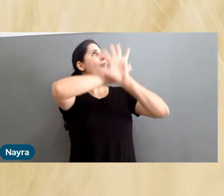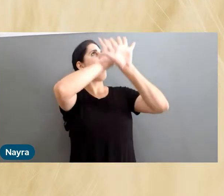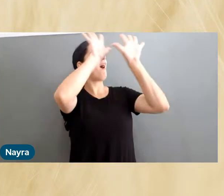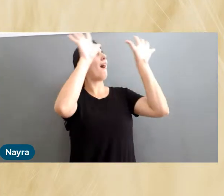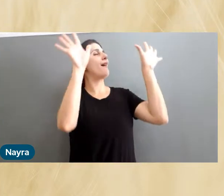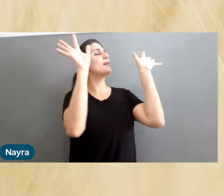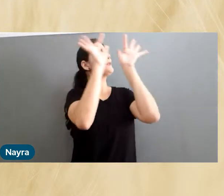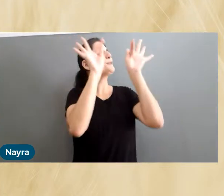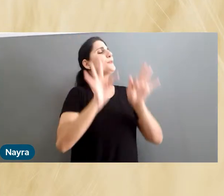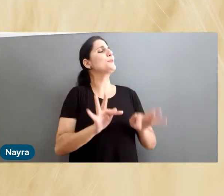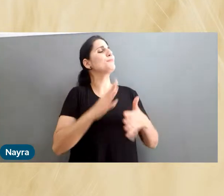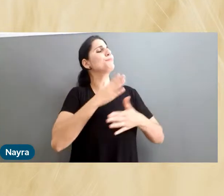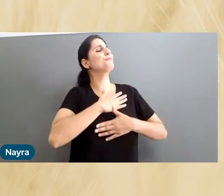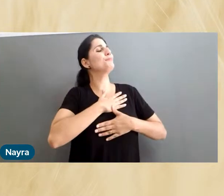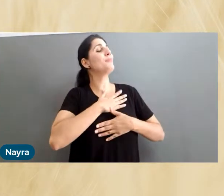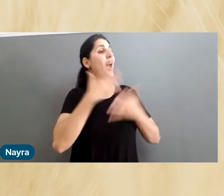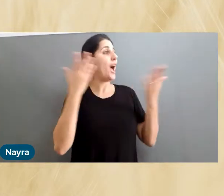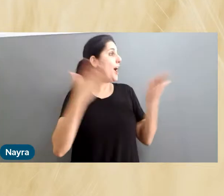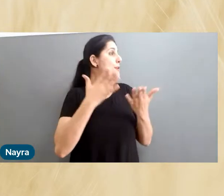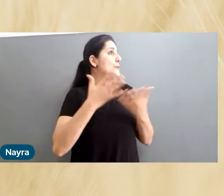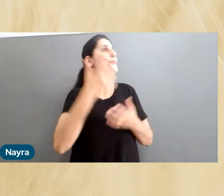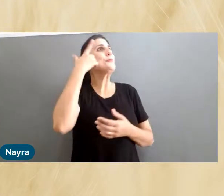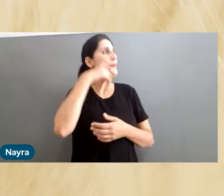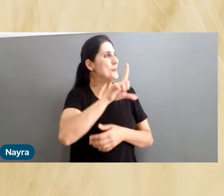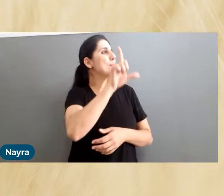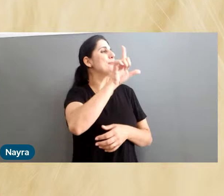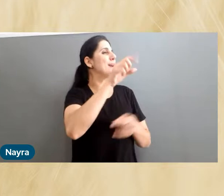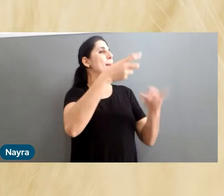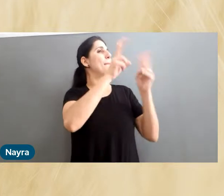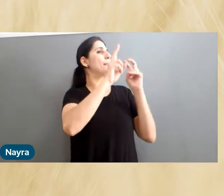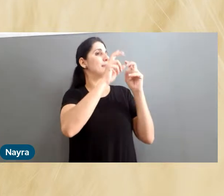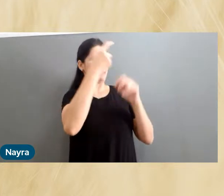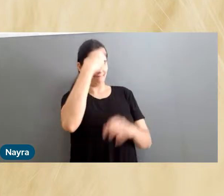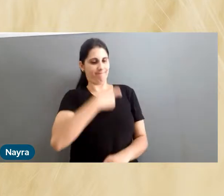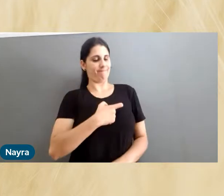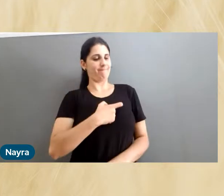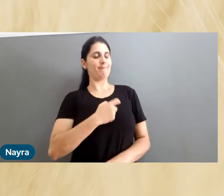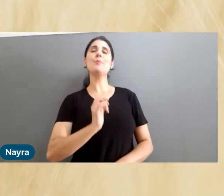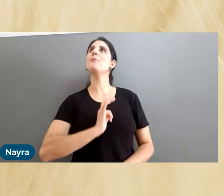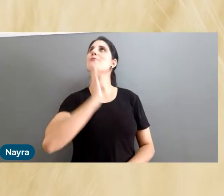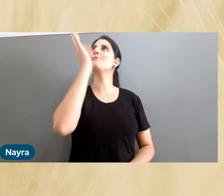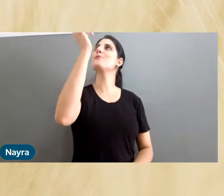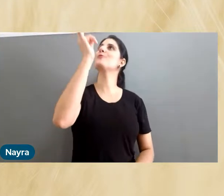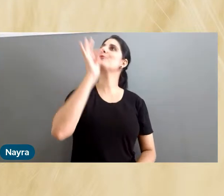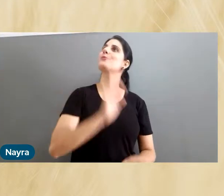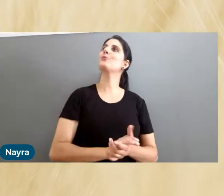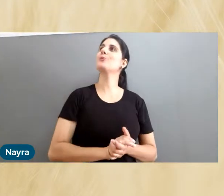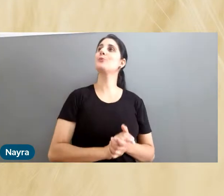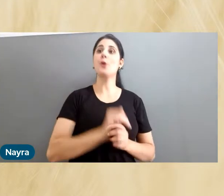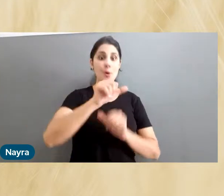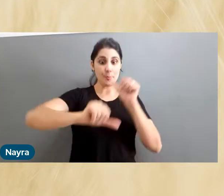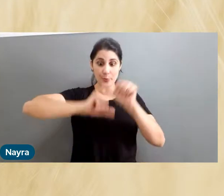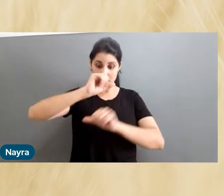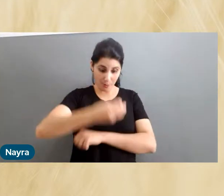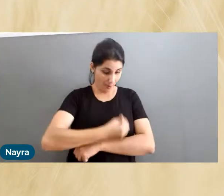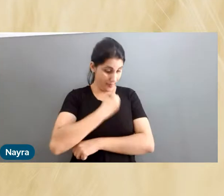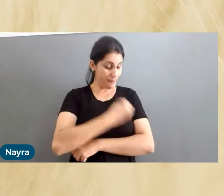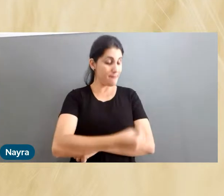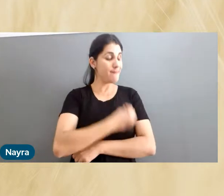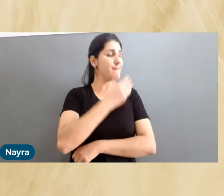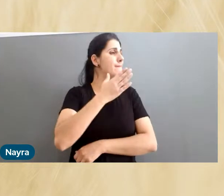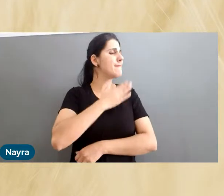feliz, porque agora eu consigo enxergar o que eu sou e o meu futuro. E isso mudou tanto a minha vida, Saulo, que